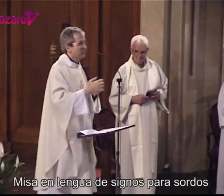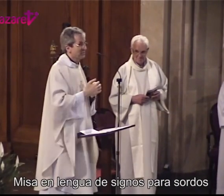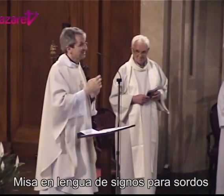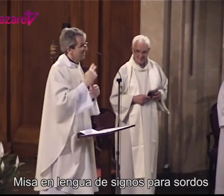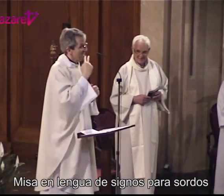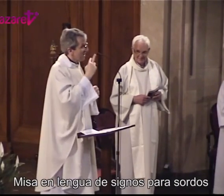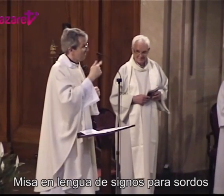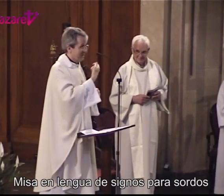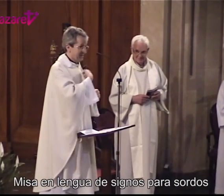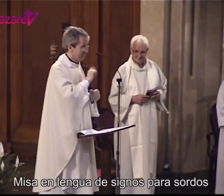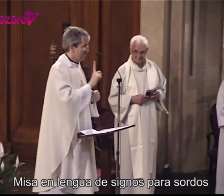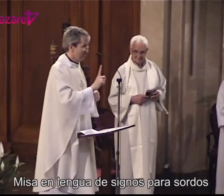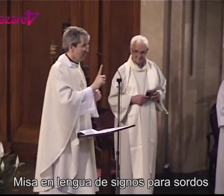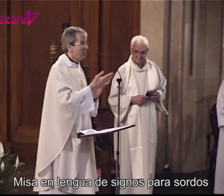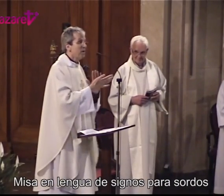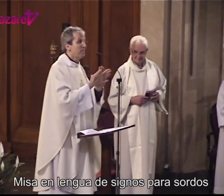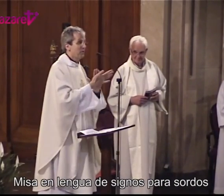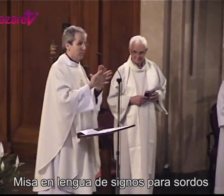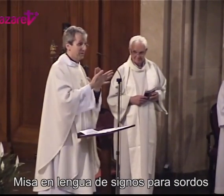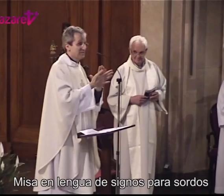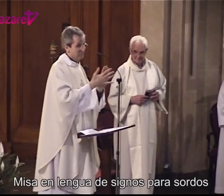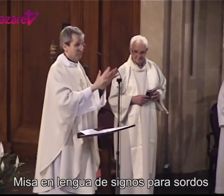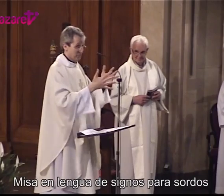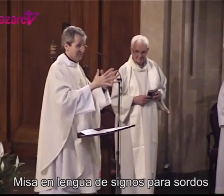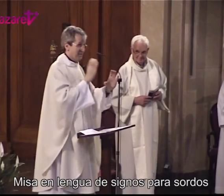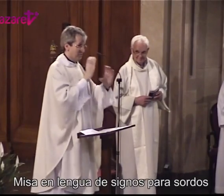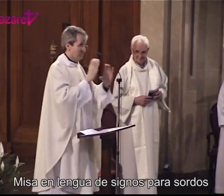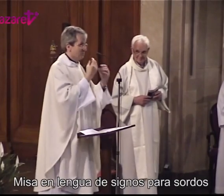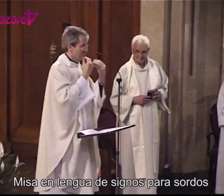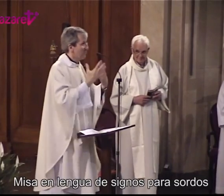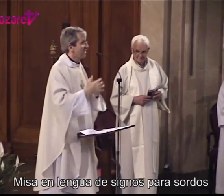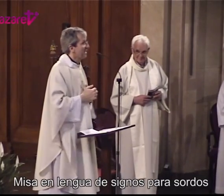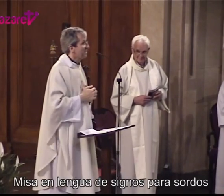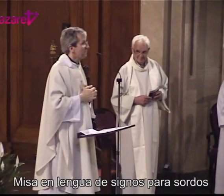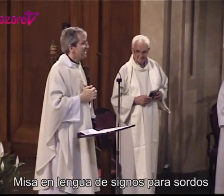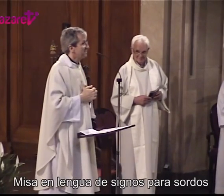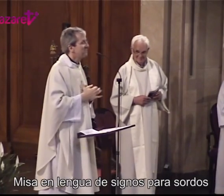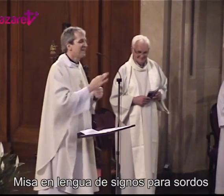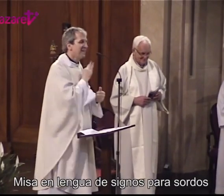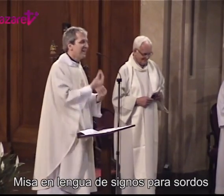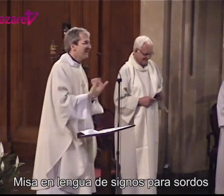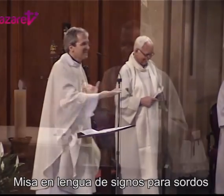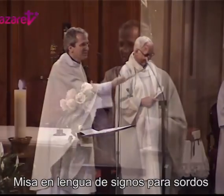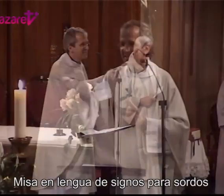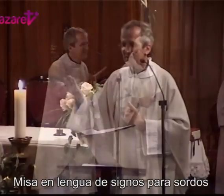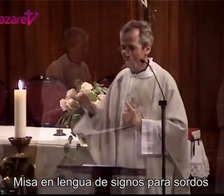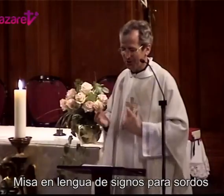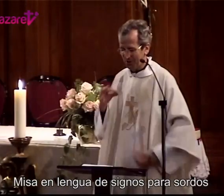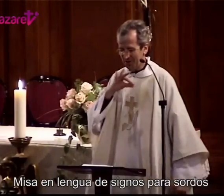cositas. Hablar español no, pero en lengua de signos nos podremos comunicar bien. El Señor esté con vosotros y